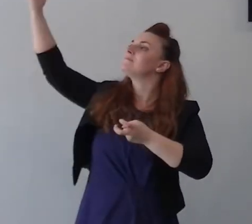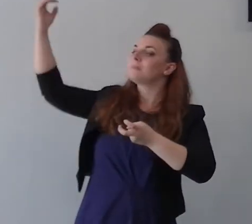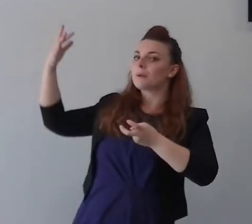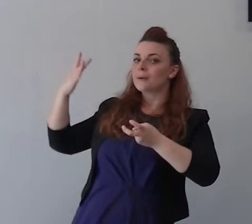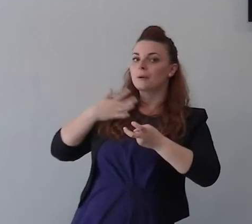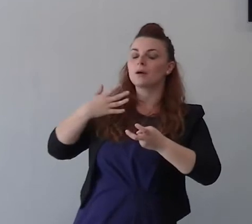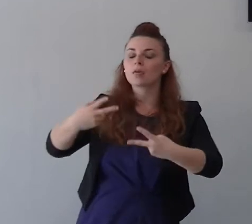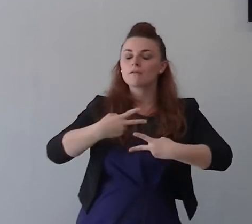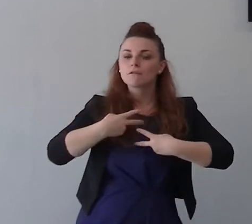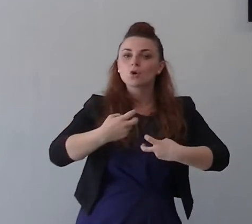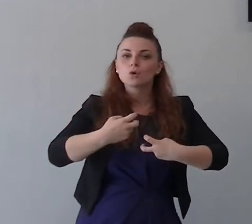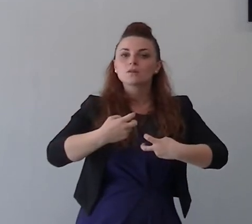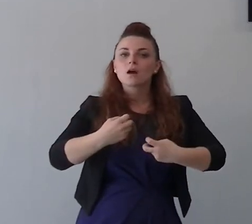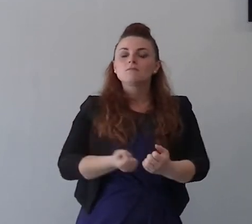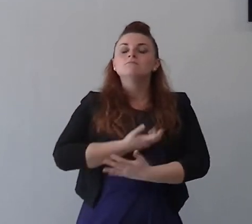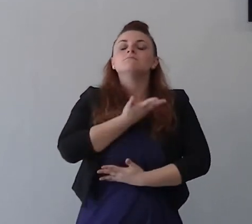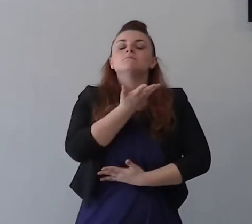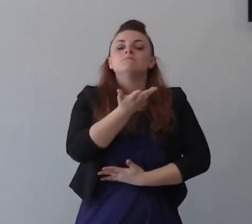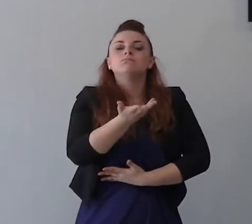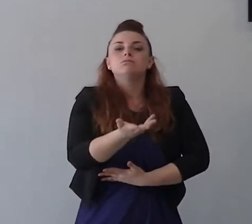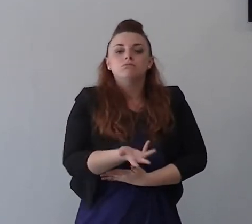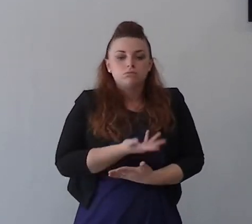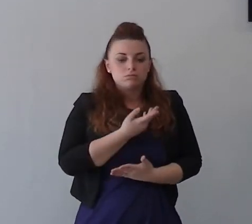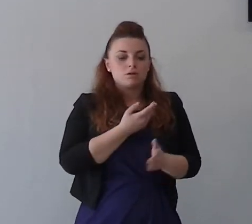te, per testimoniare al mondo